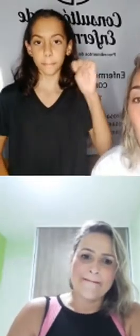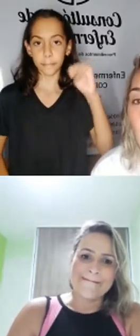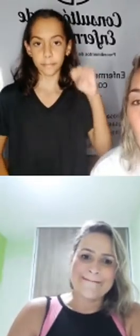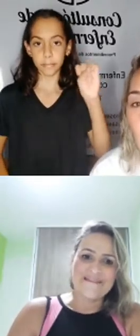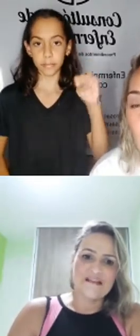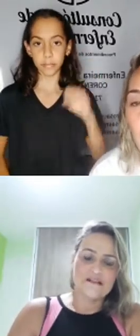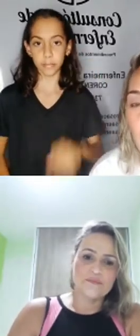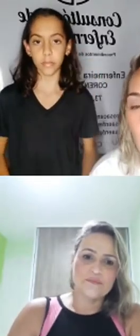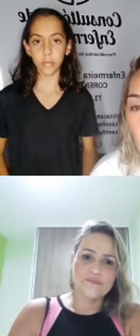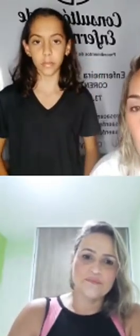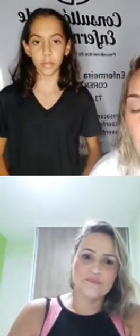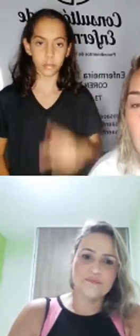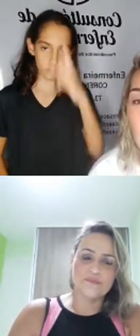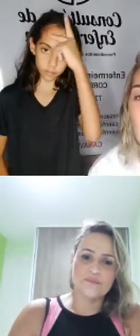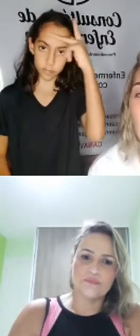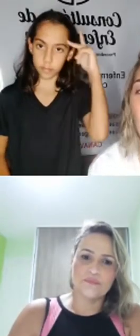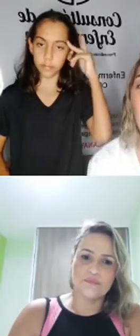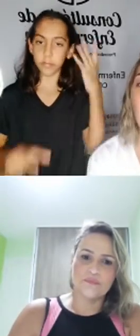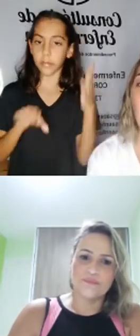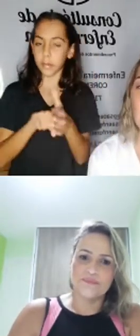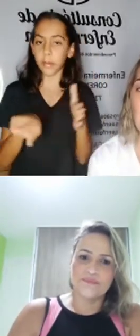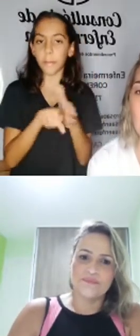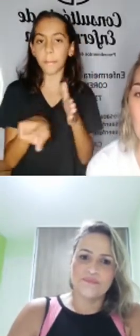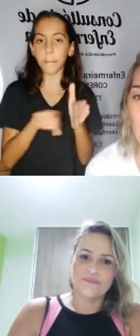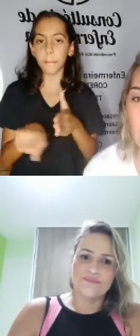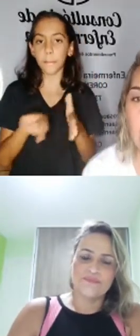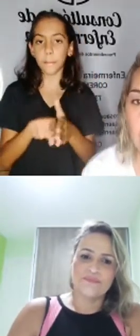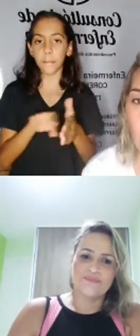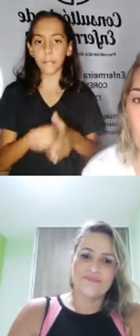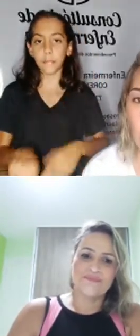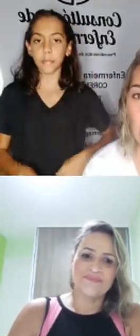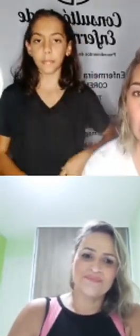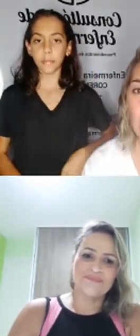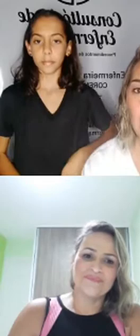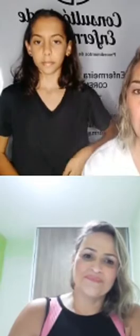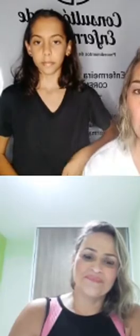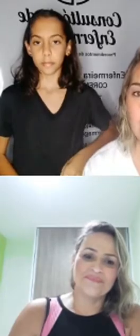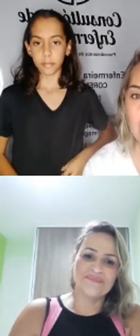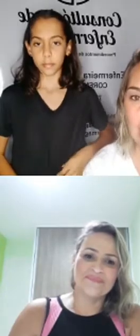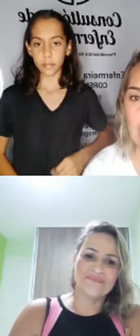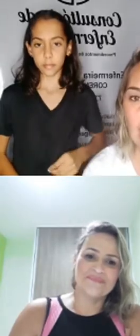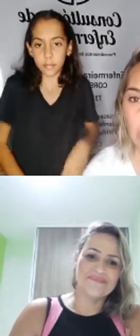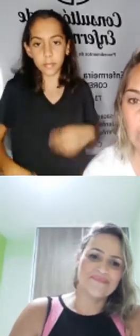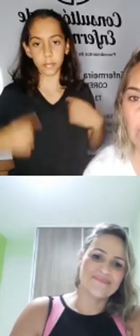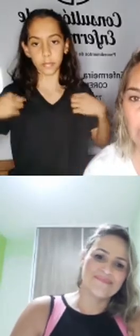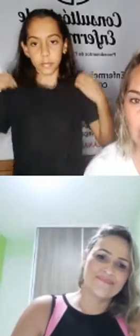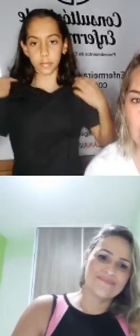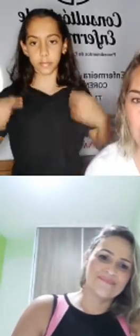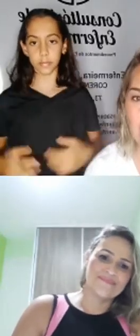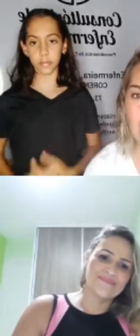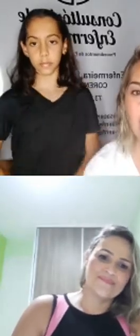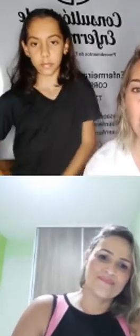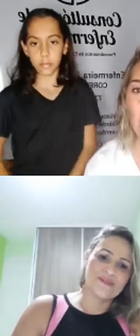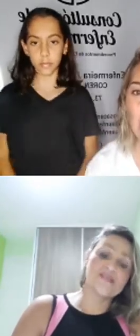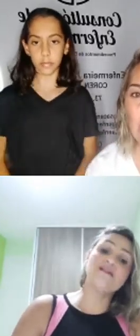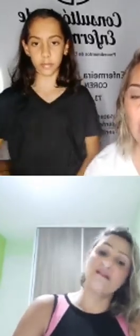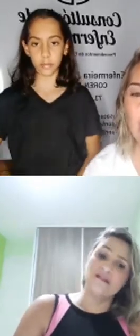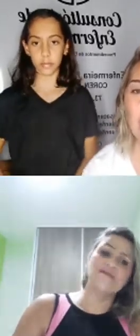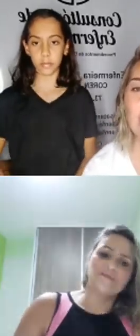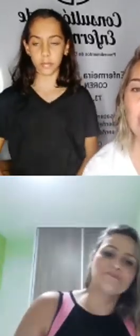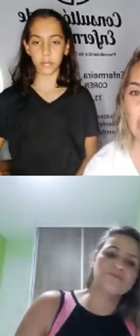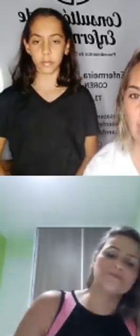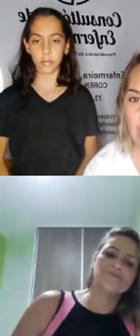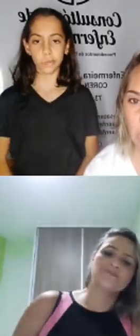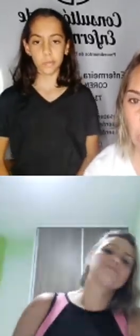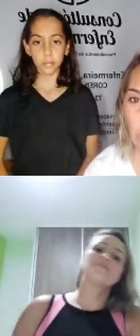o pessoal que tiver dúvida e quiser enviar as mensagens, né, doutora? A gente está aqui para esclarecer a dúvida de vocês. Então, à medida